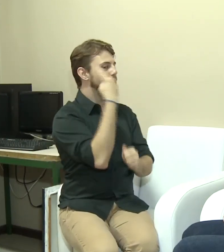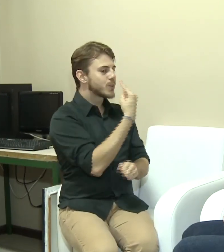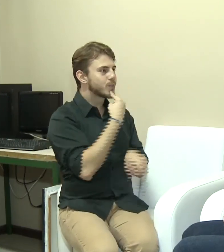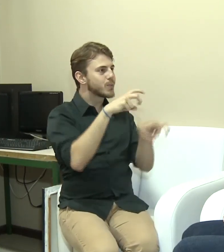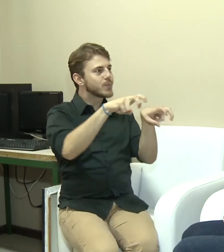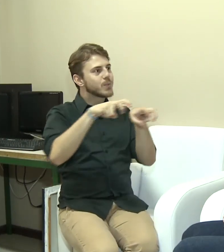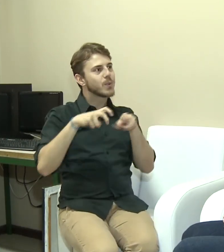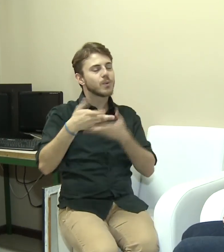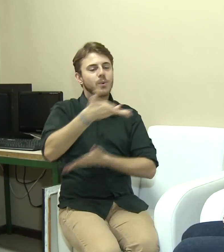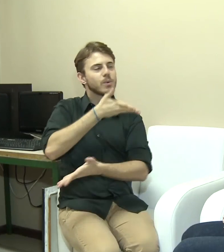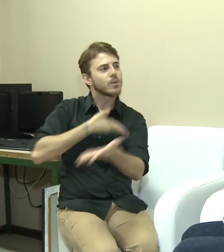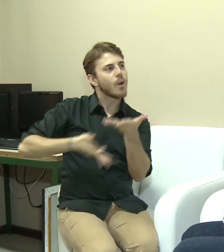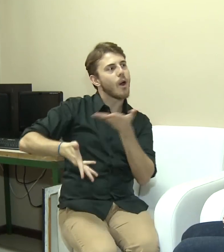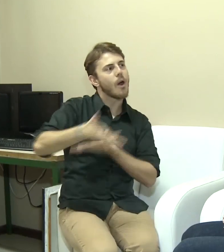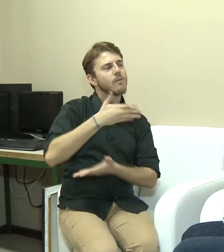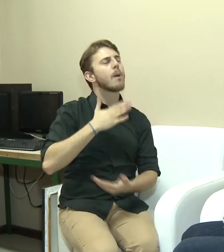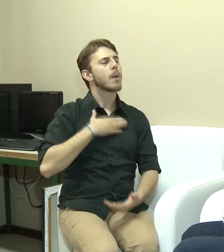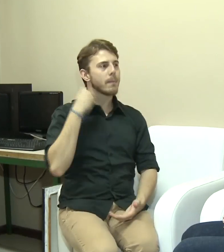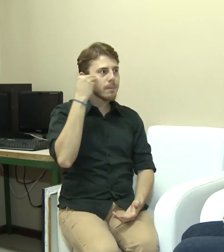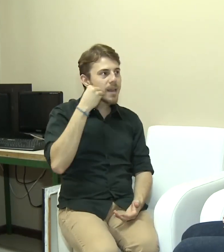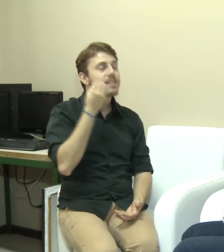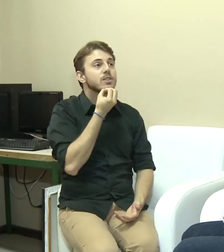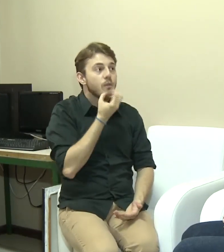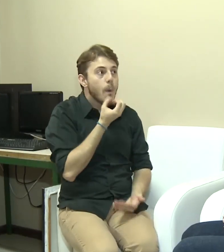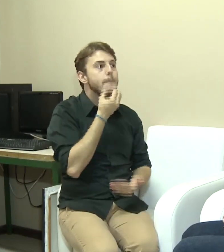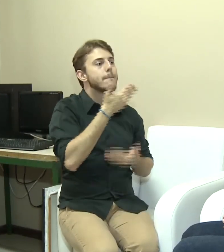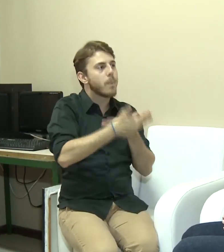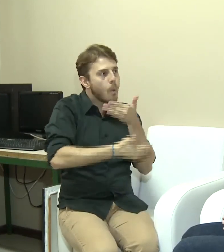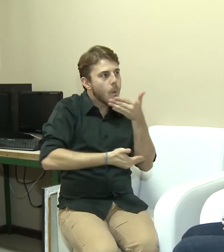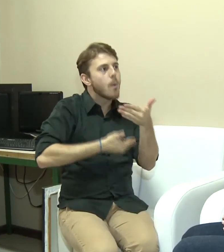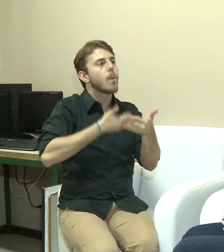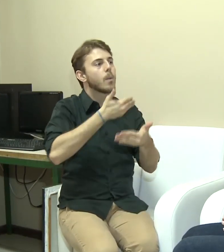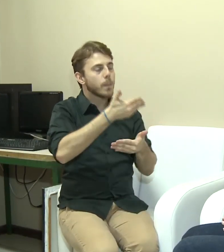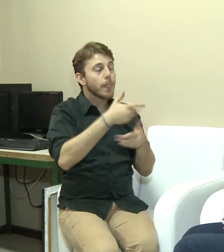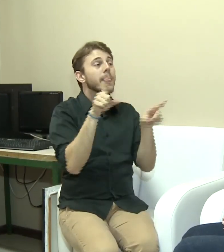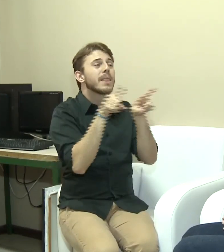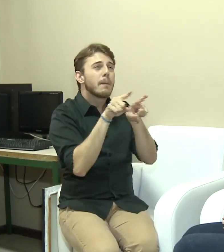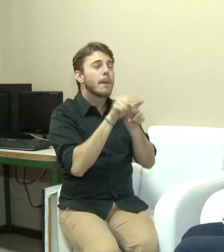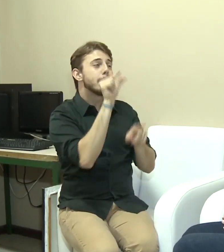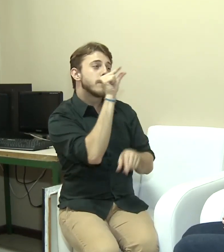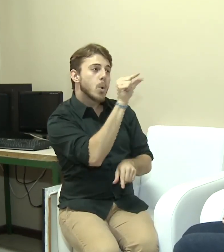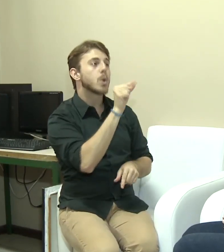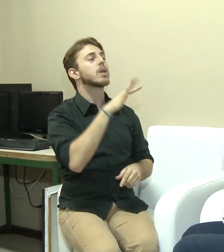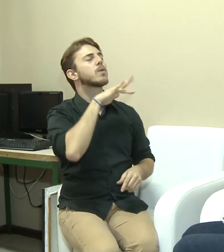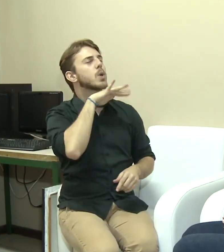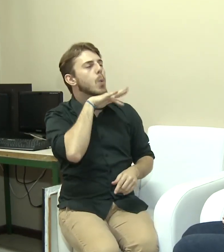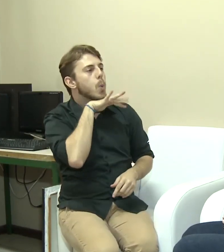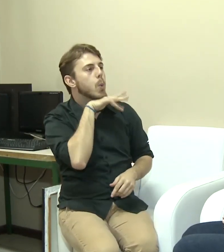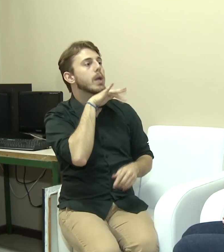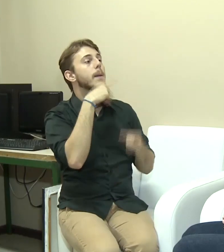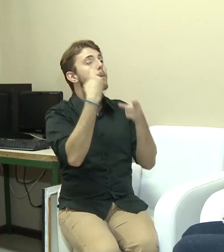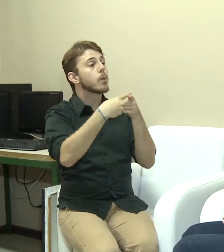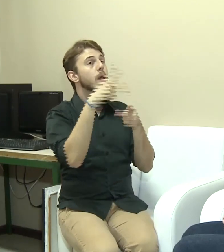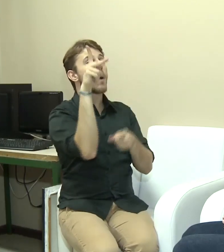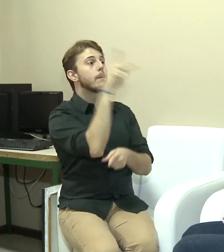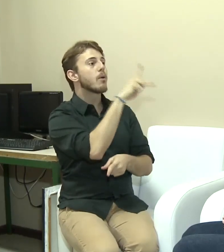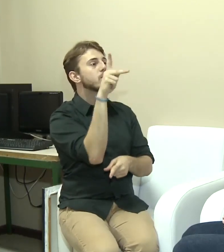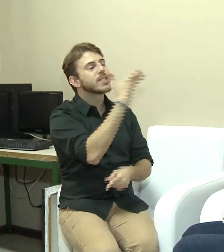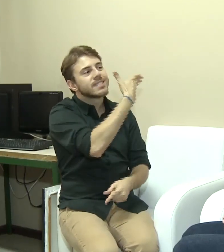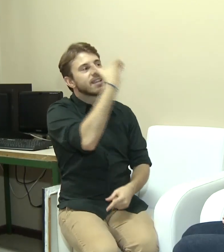tinha intérprete, tinha um grupo de surdos, ele tinha todo um contato, uma experiência muito boa, muito favorável para ele. Era um pouco